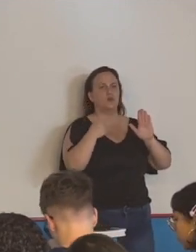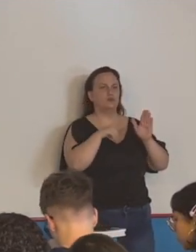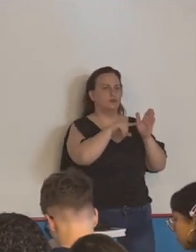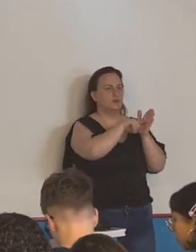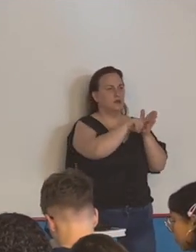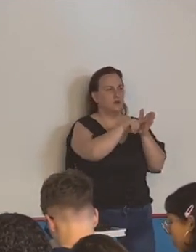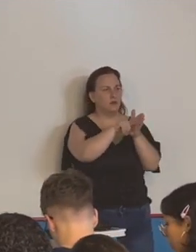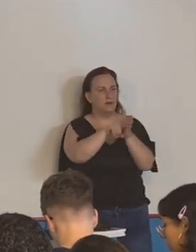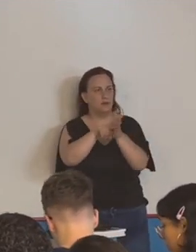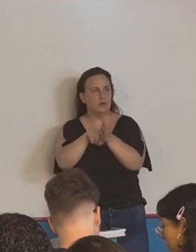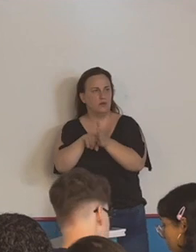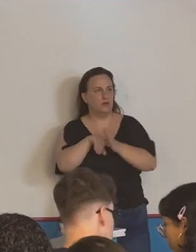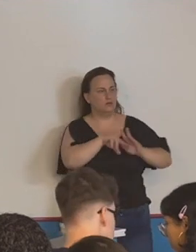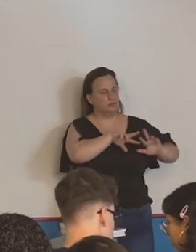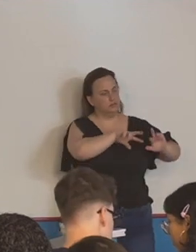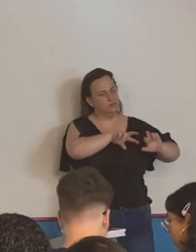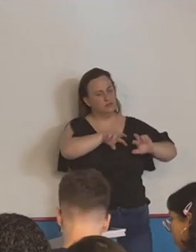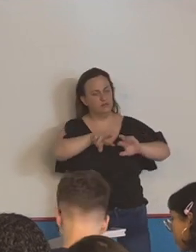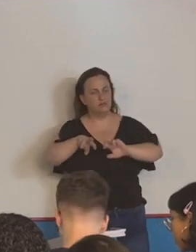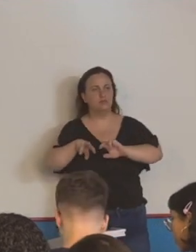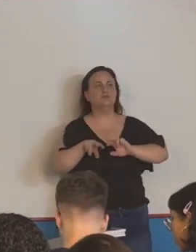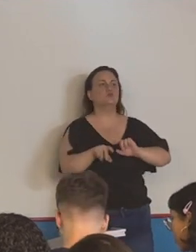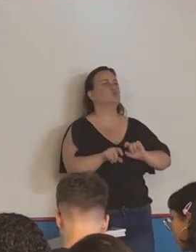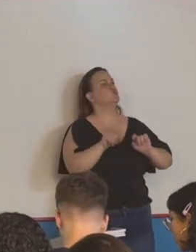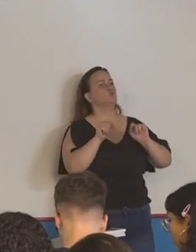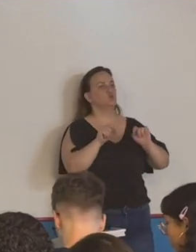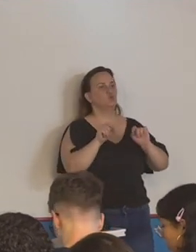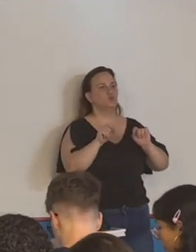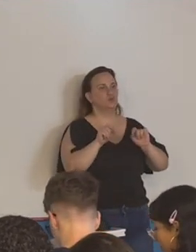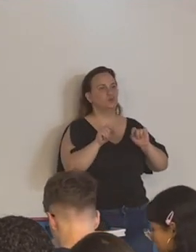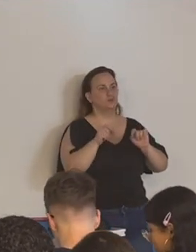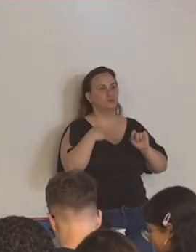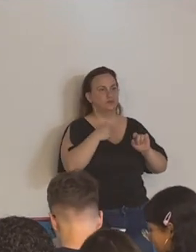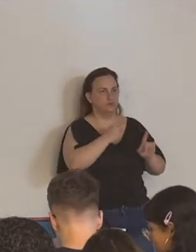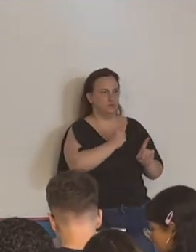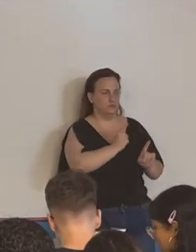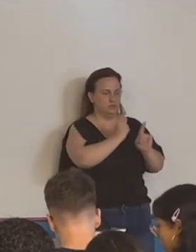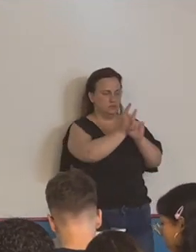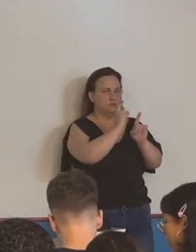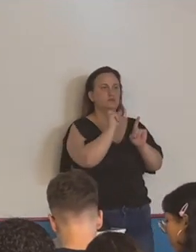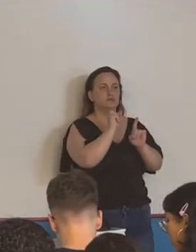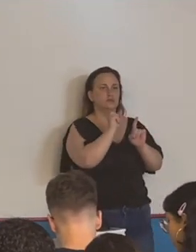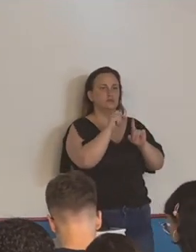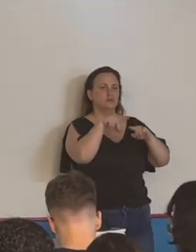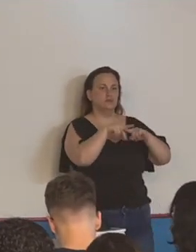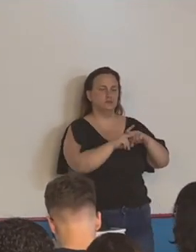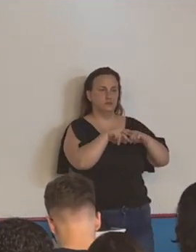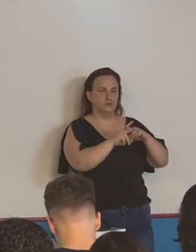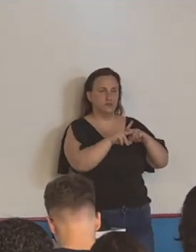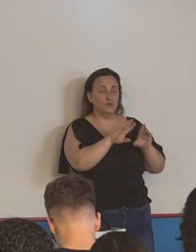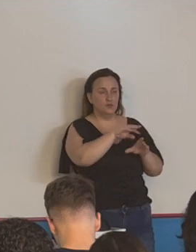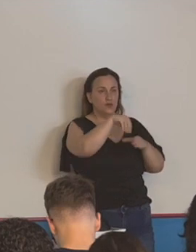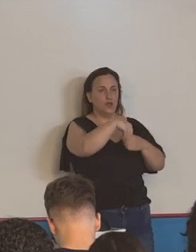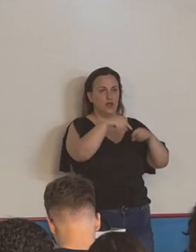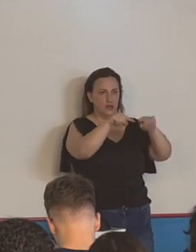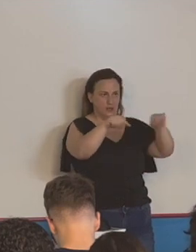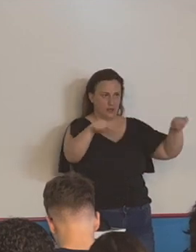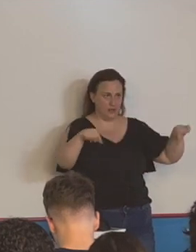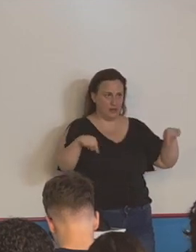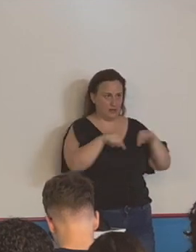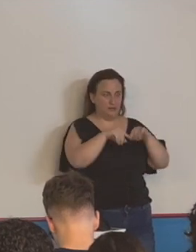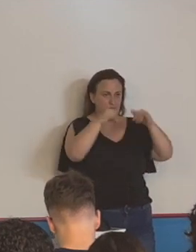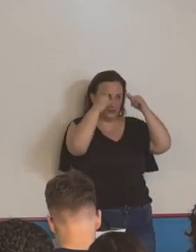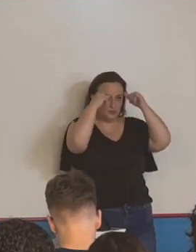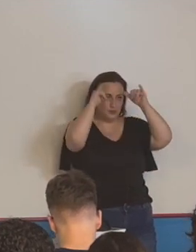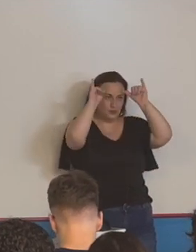artística, eu ocupei uma oficina mecânica de um sítio. E aí lá tinham